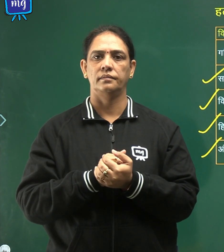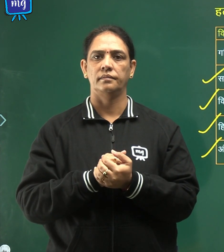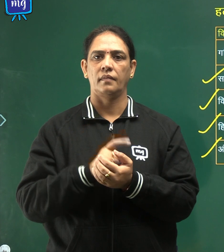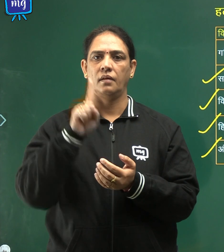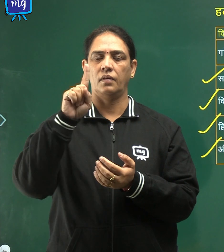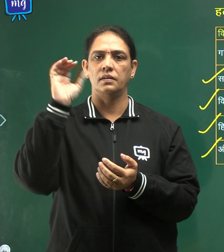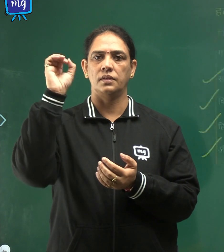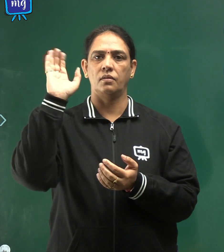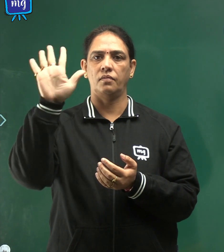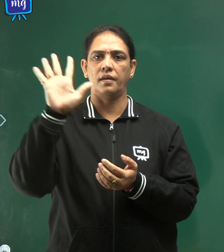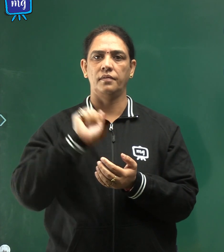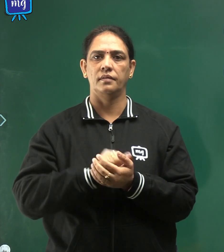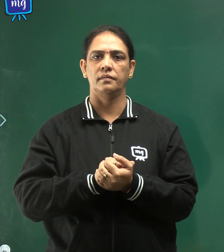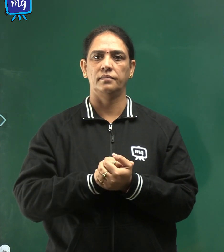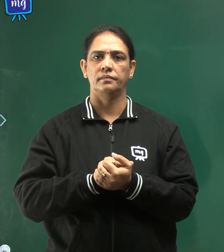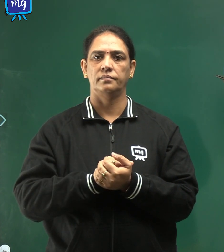105।